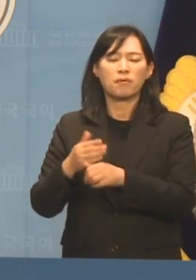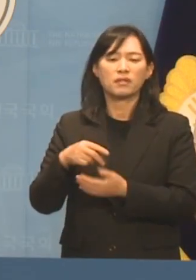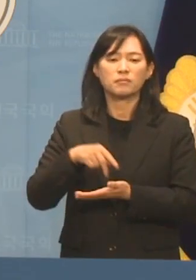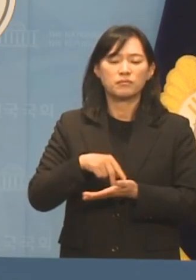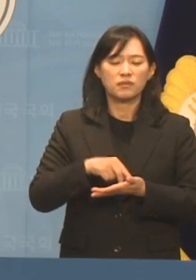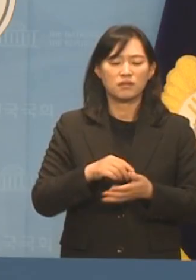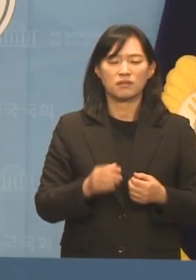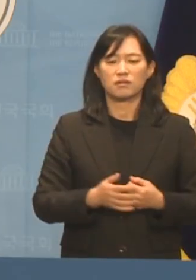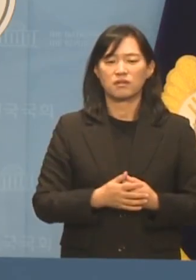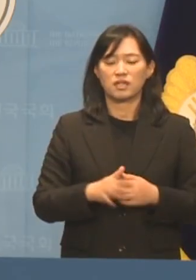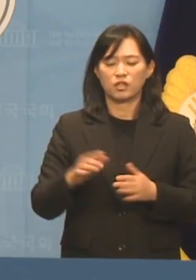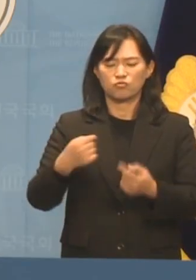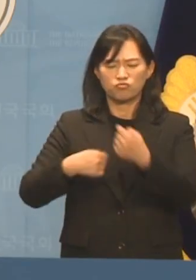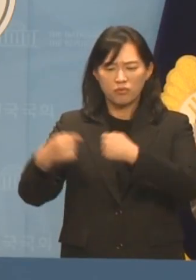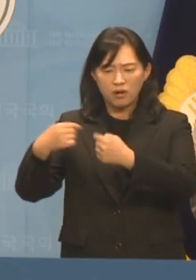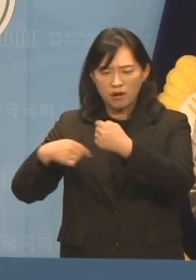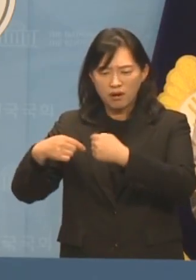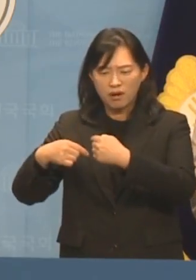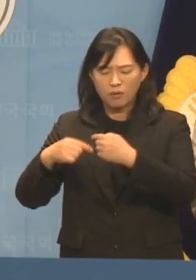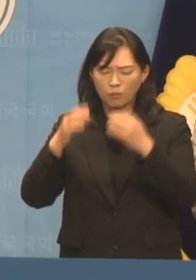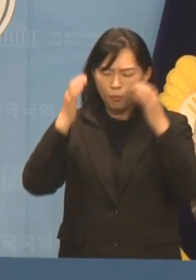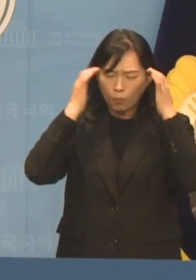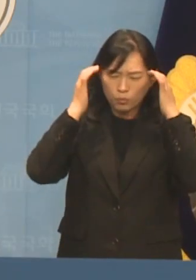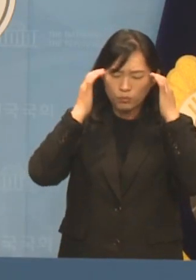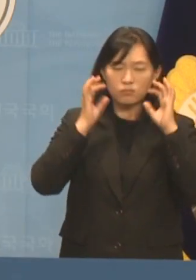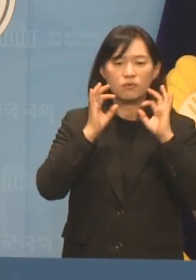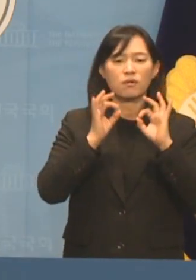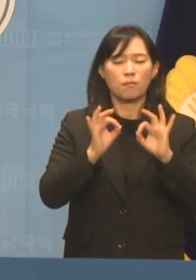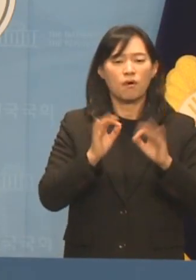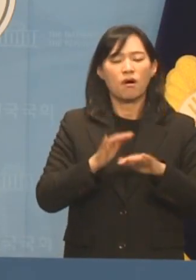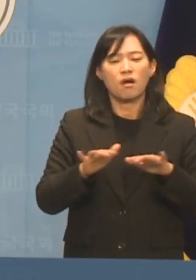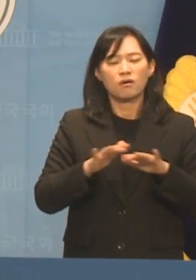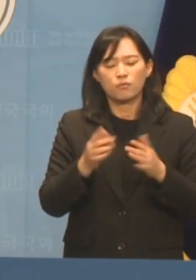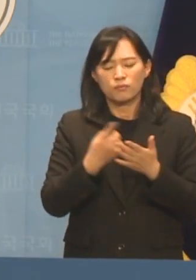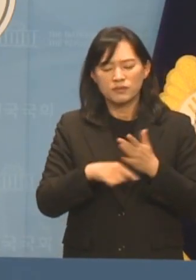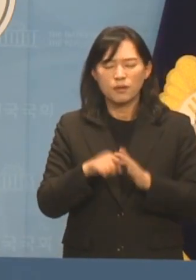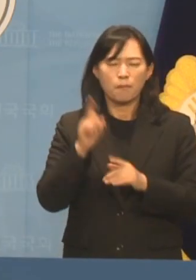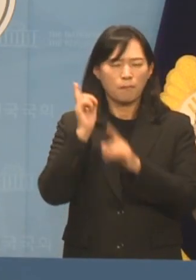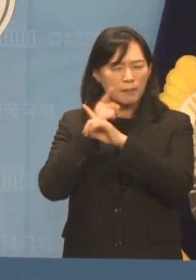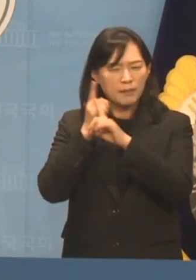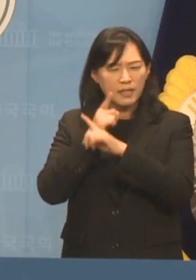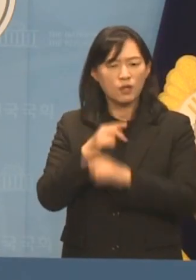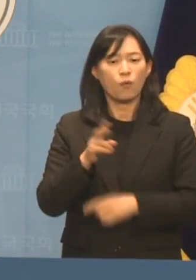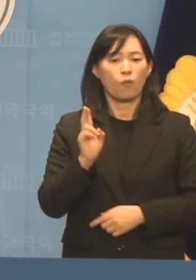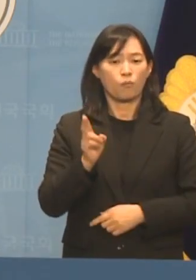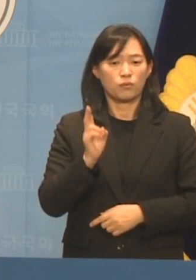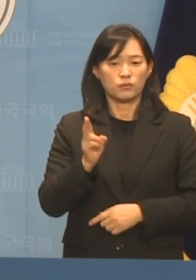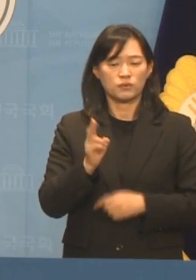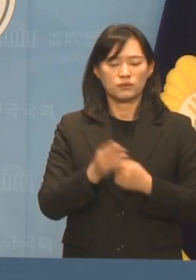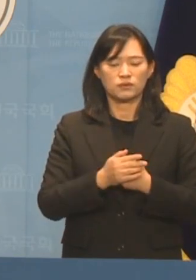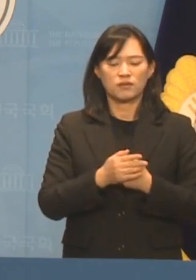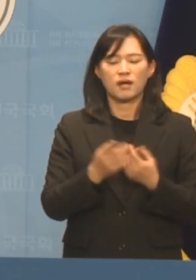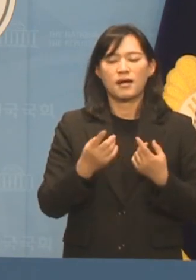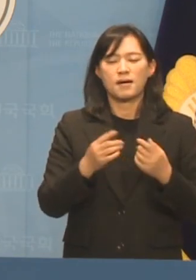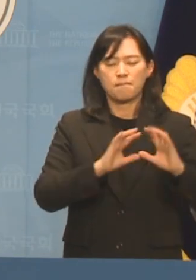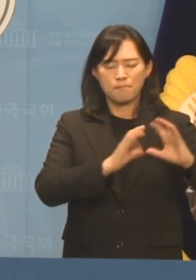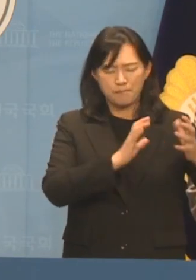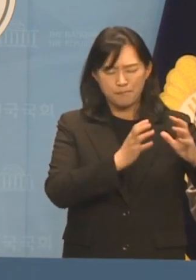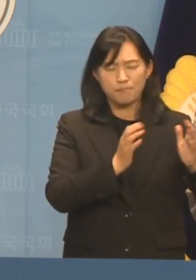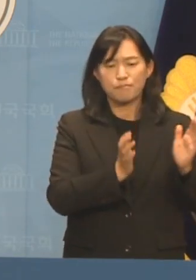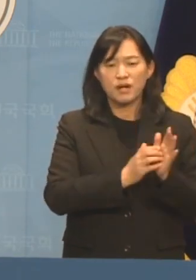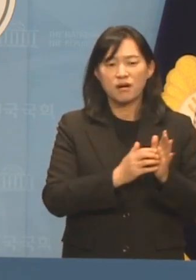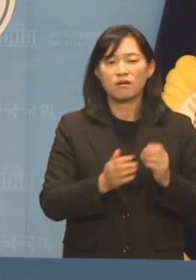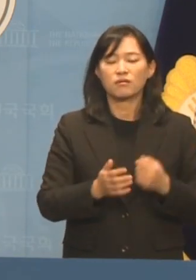을지로위원회는 접수된 이분들의 고통을 해결하고자 매일매일 홈플러스 본사와 협의를 하였습니다.